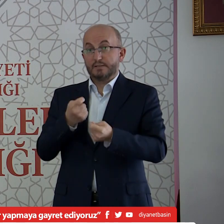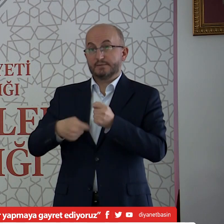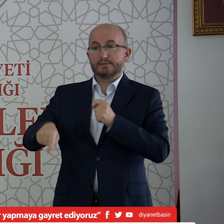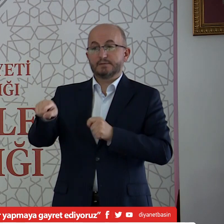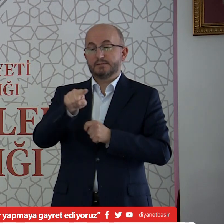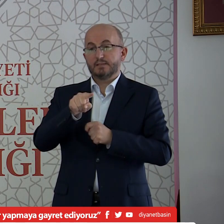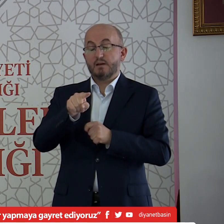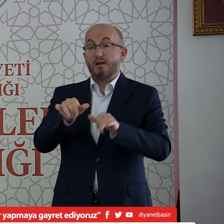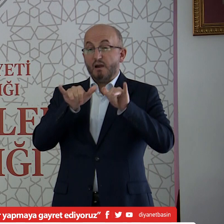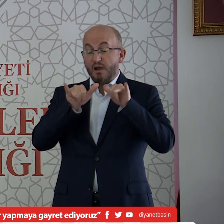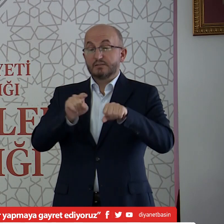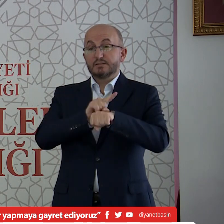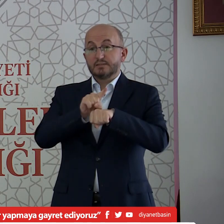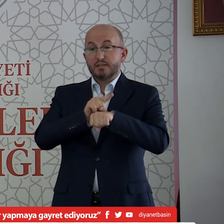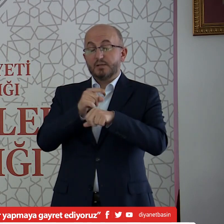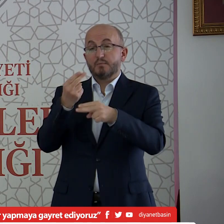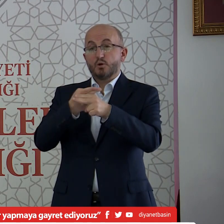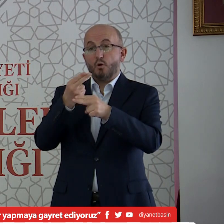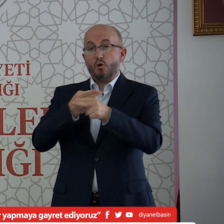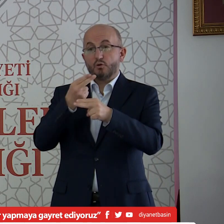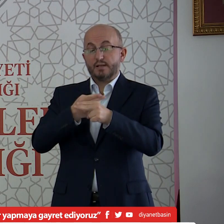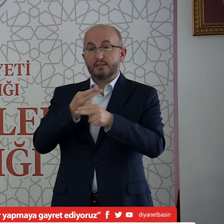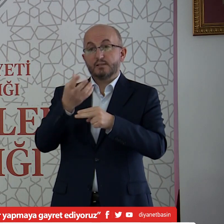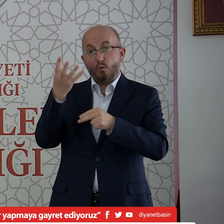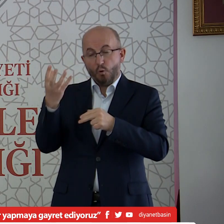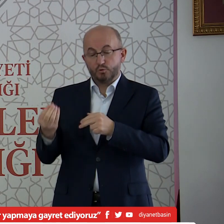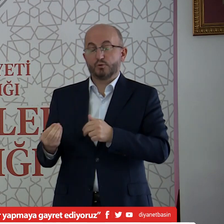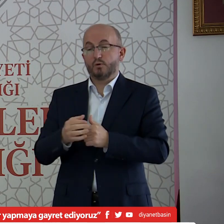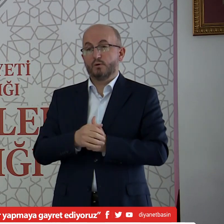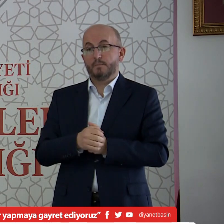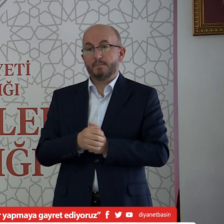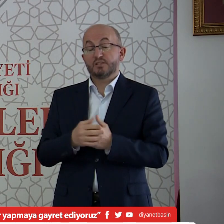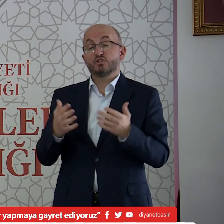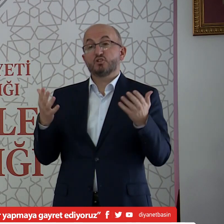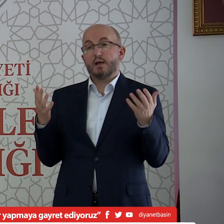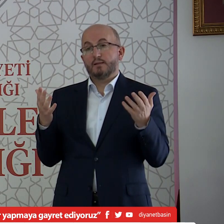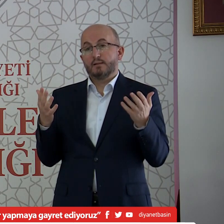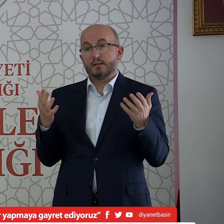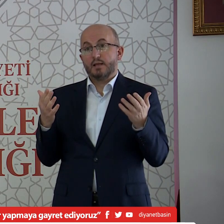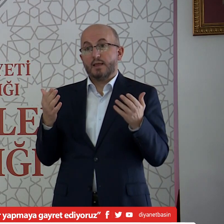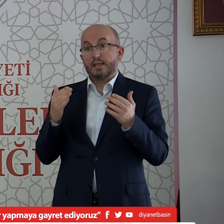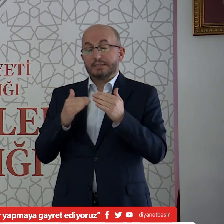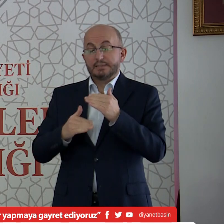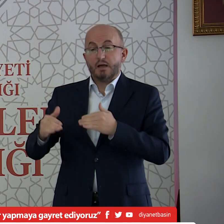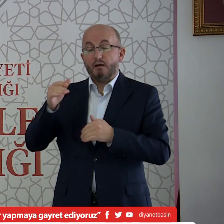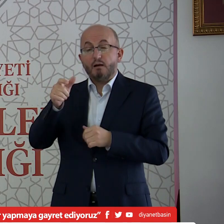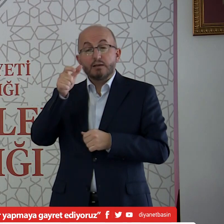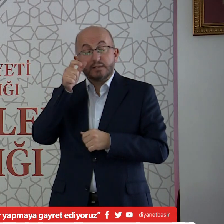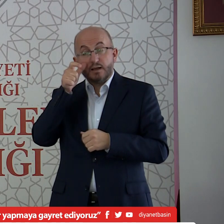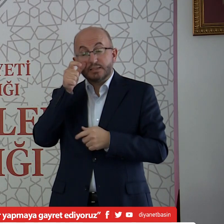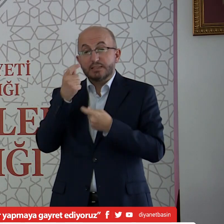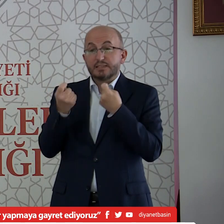davranışlarınız aynı zamanda bir örneklik de teşkil ediyor. İnşallah daha hassas